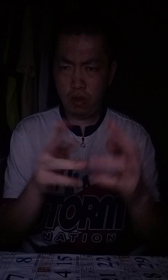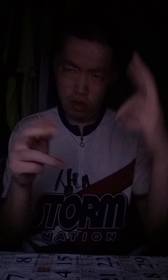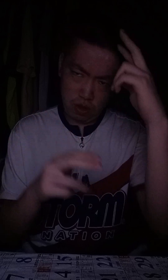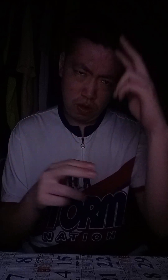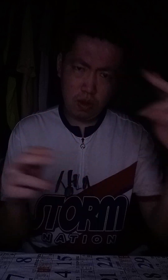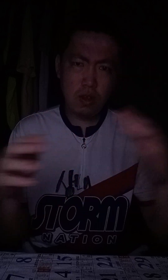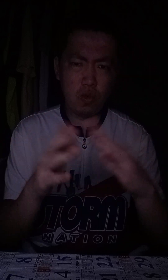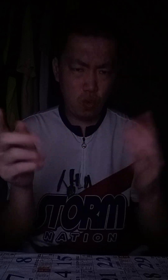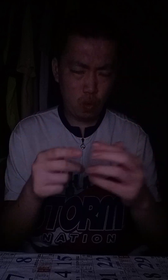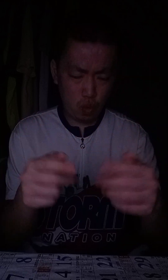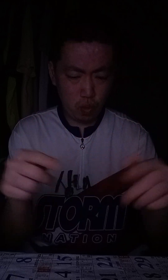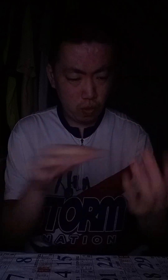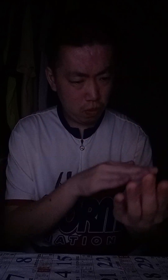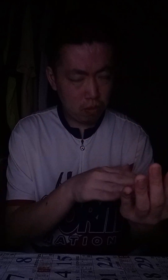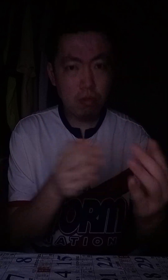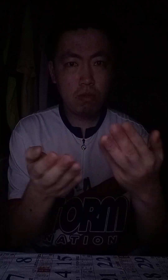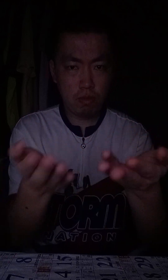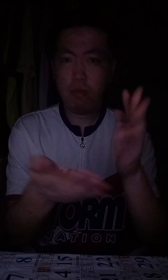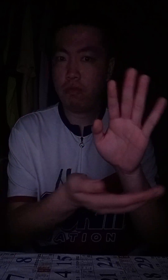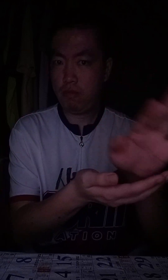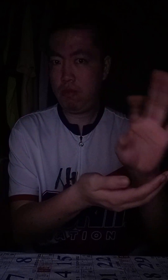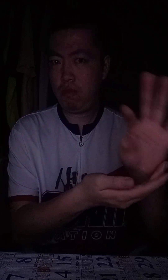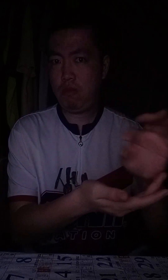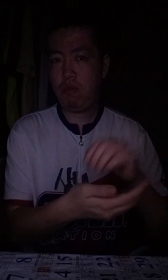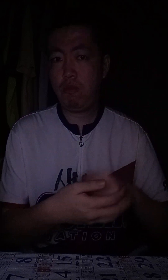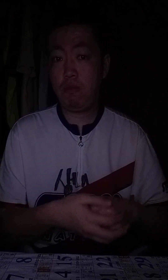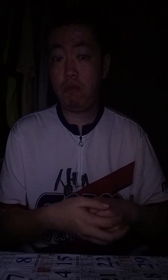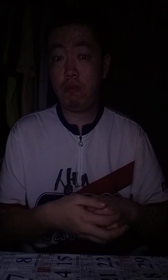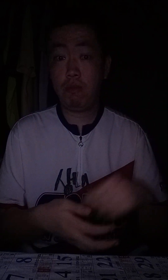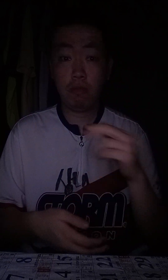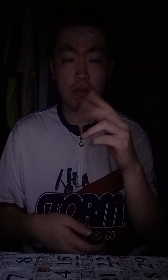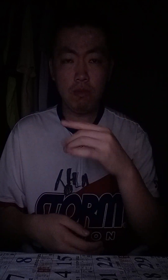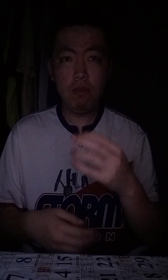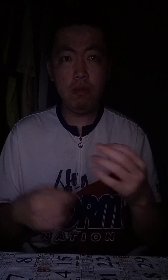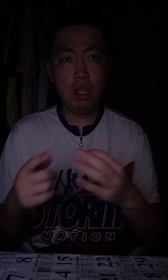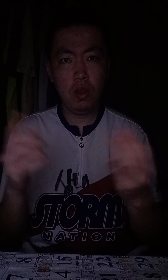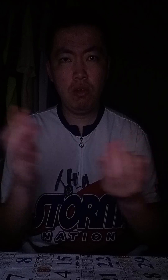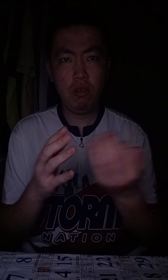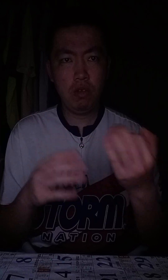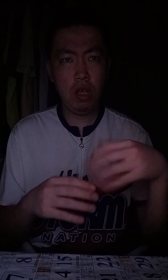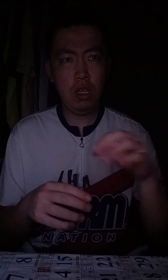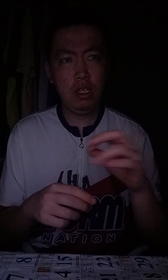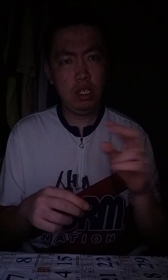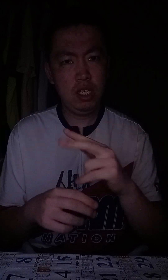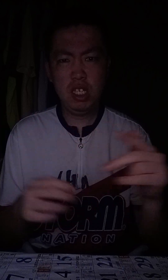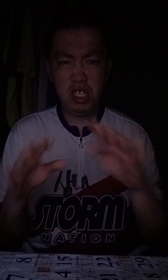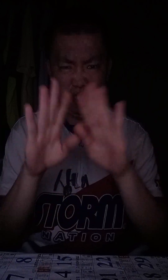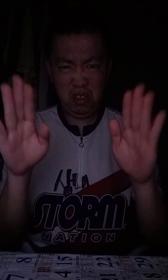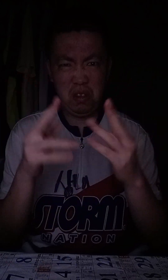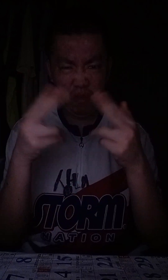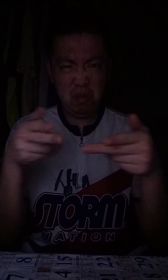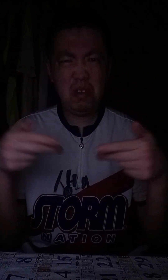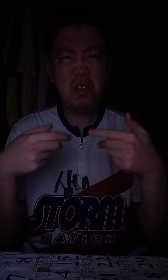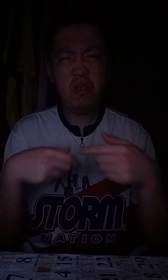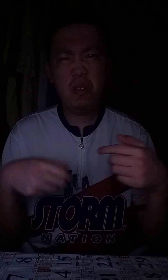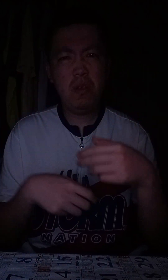서울지방철도경찰대에 고소장을 접수했습니다. 앞서 지난해 10월 김포공항역에서 스크린도어 틈에 낀 남성이